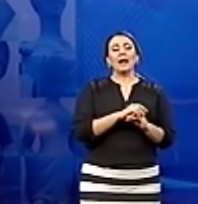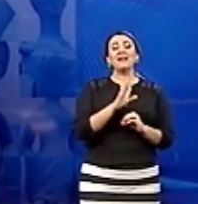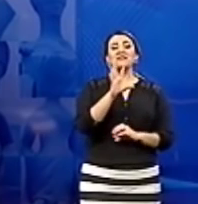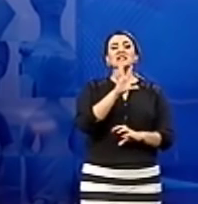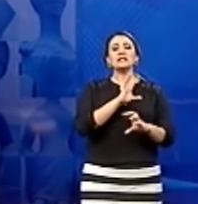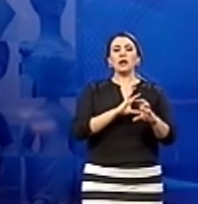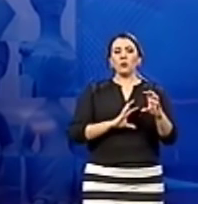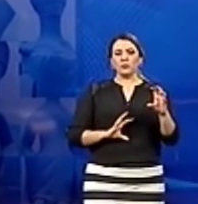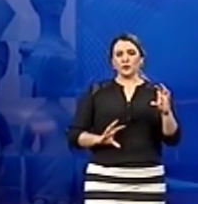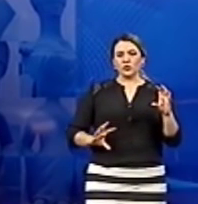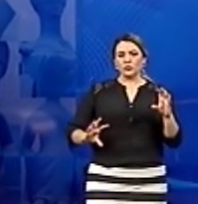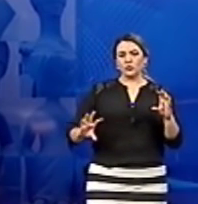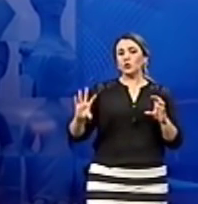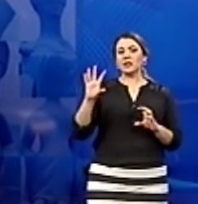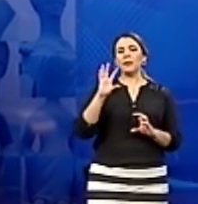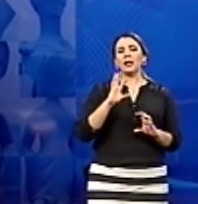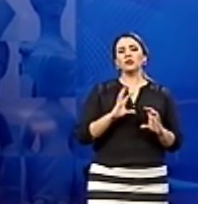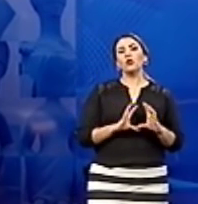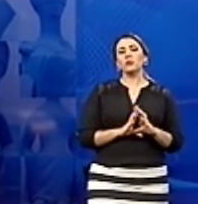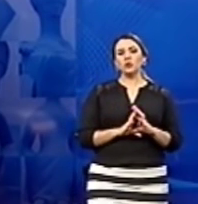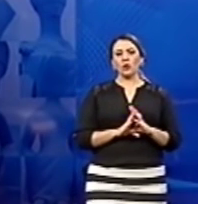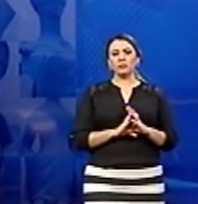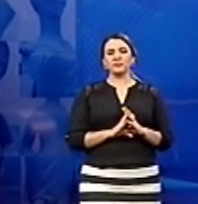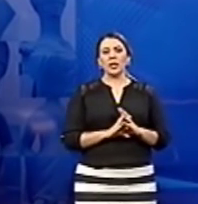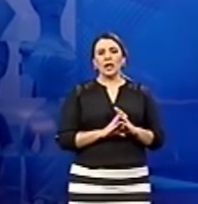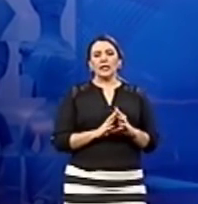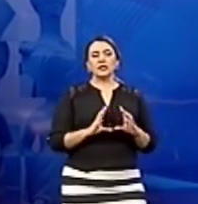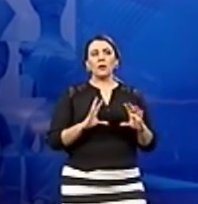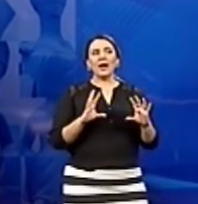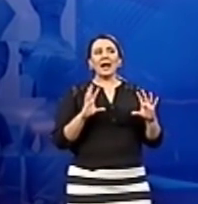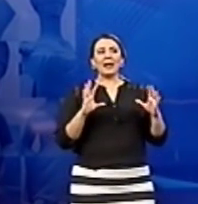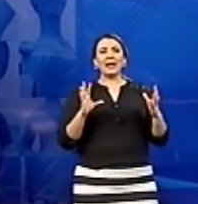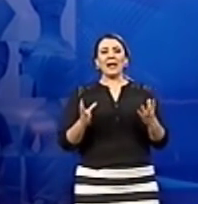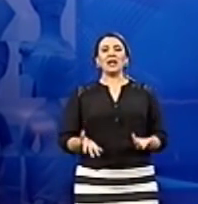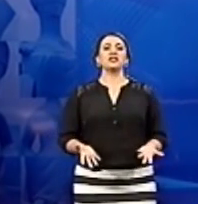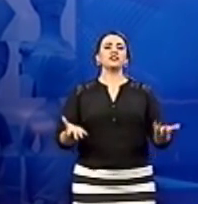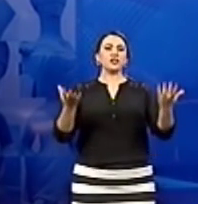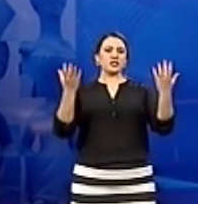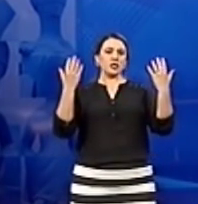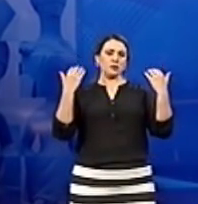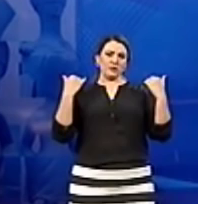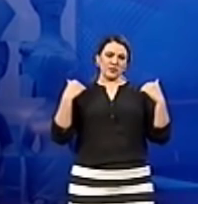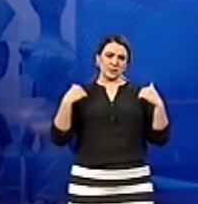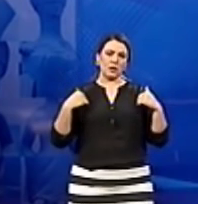a visão do trabalhador mudou. Então, a gente tinha uma visão